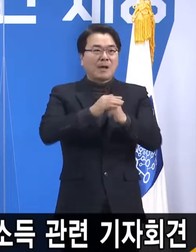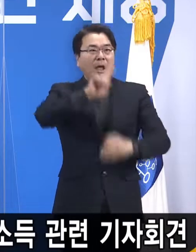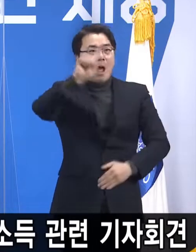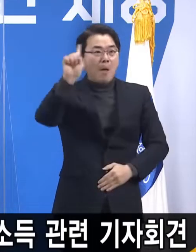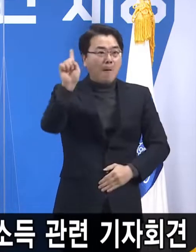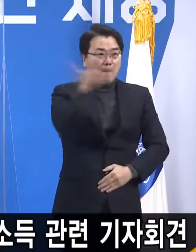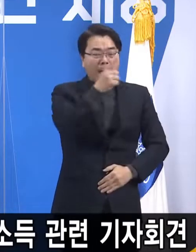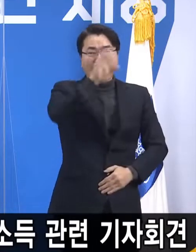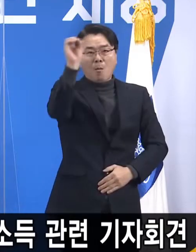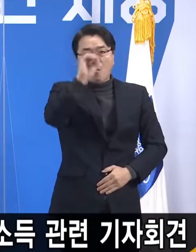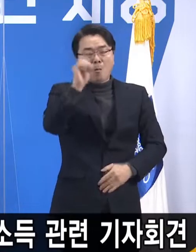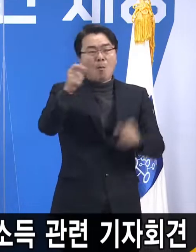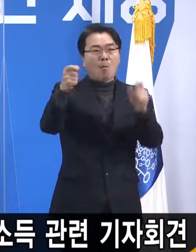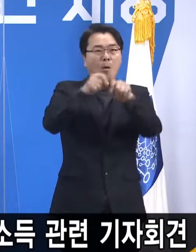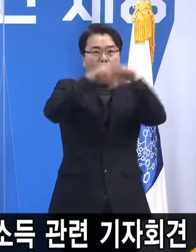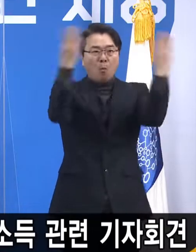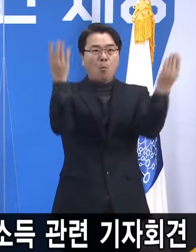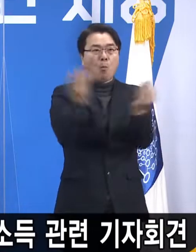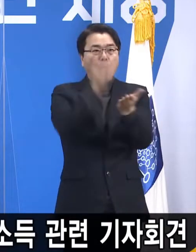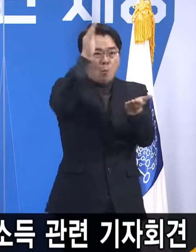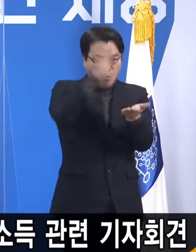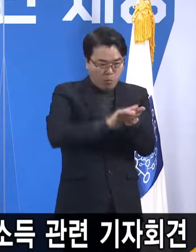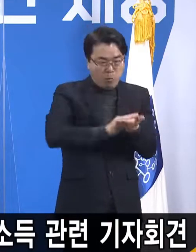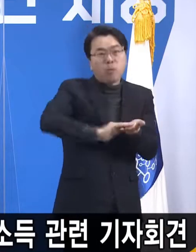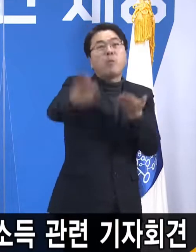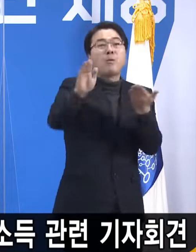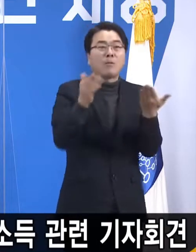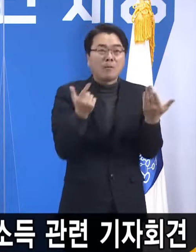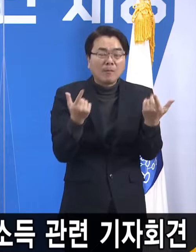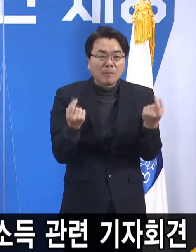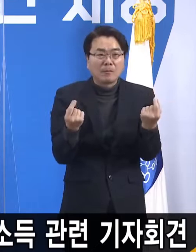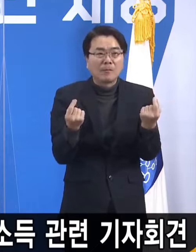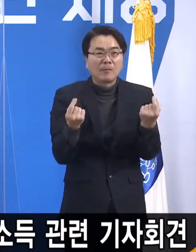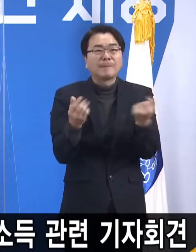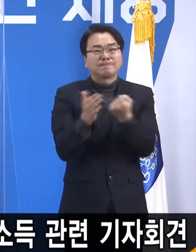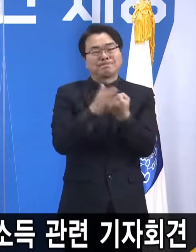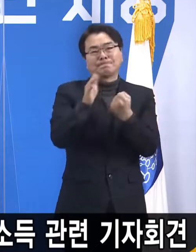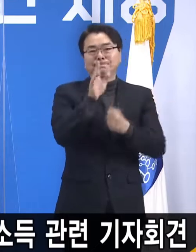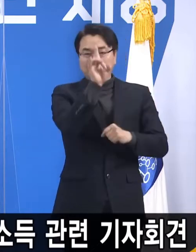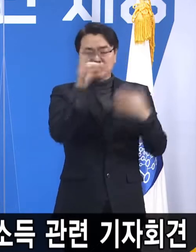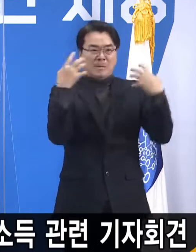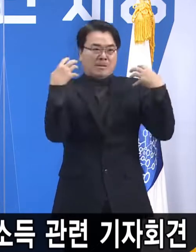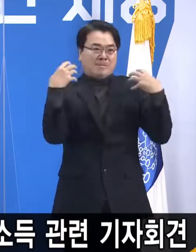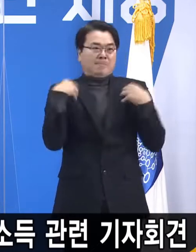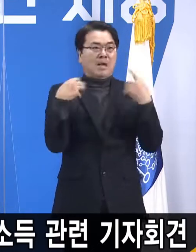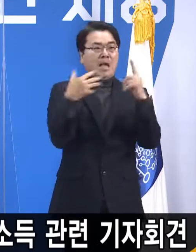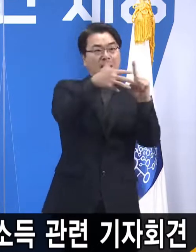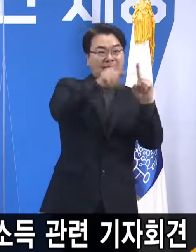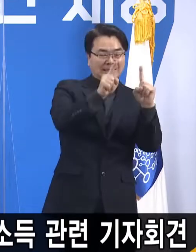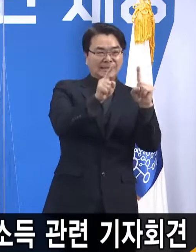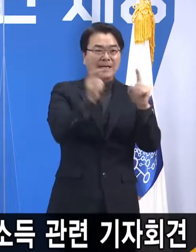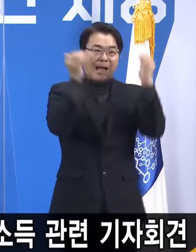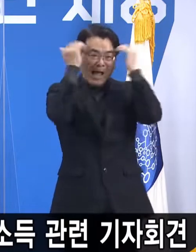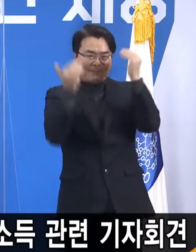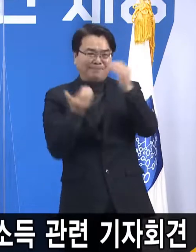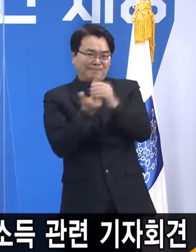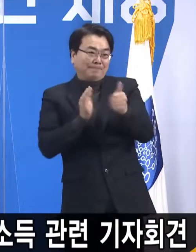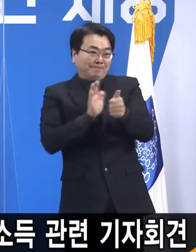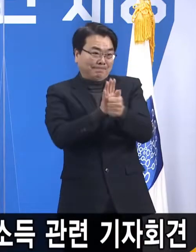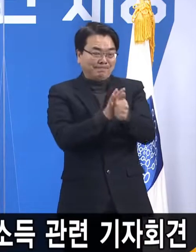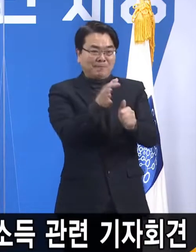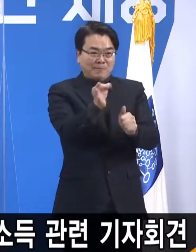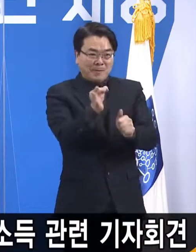100%에 가깝게 전액 소비됐습니다. 그리고 정부의 1차 재난지원금의 생산 유발